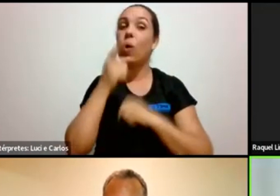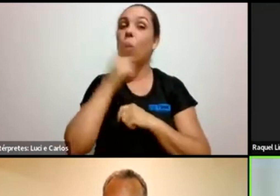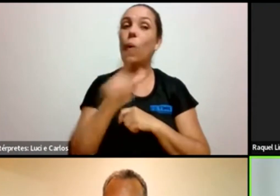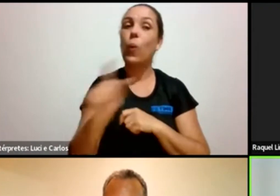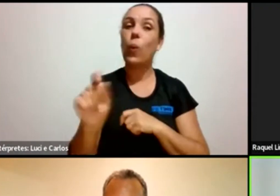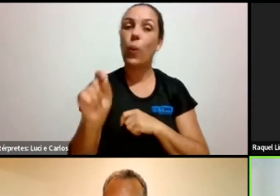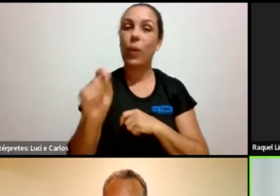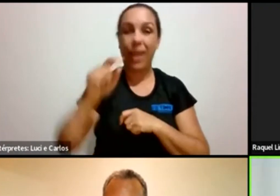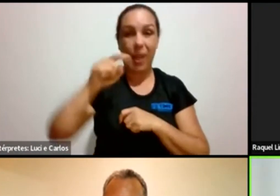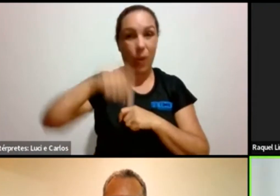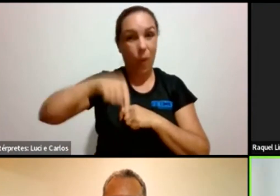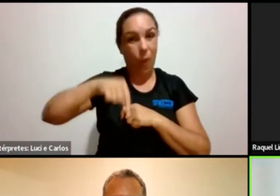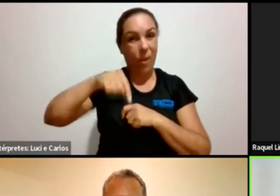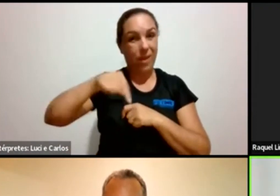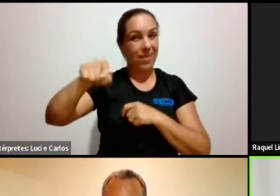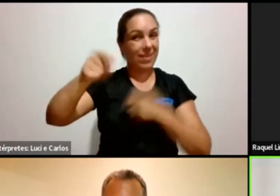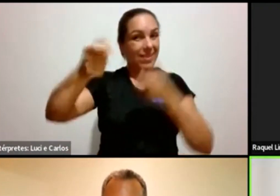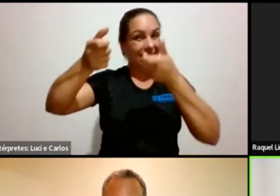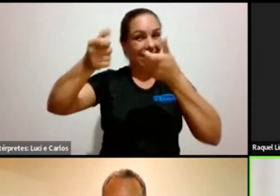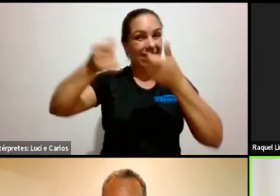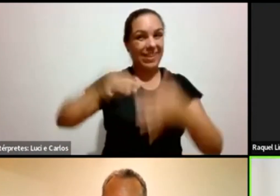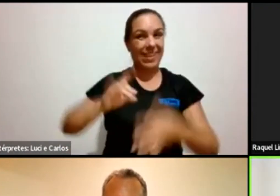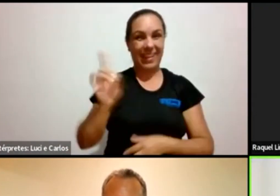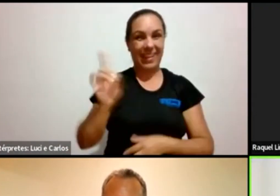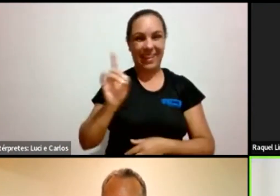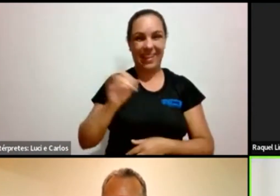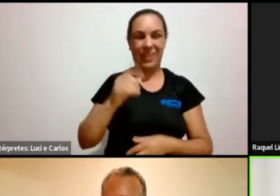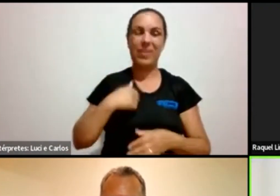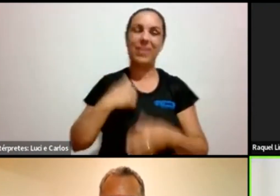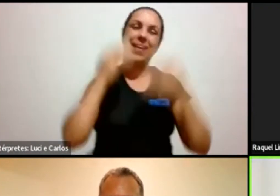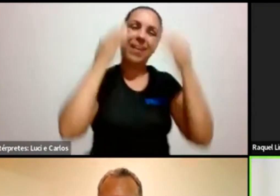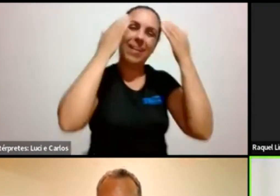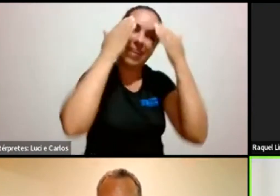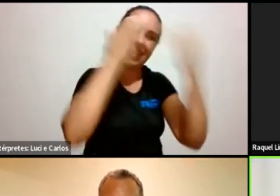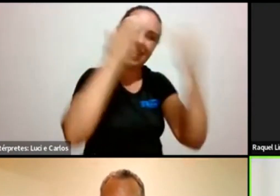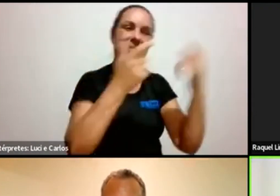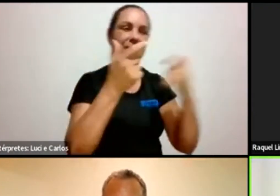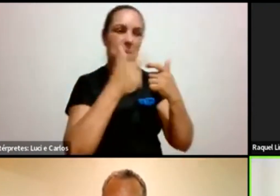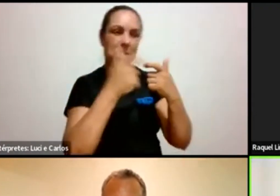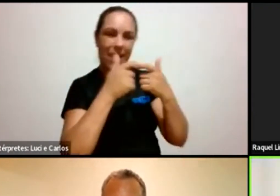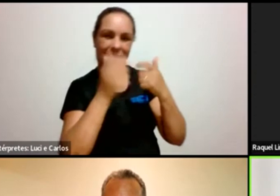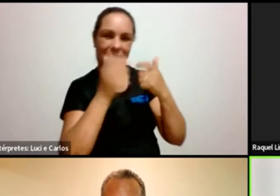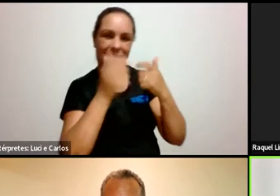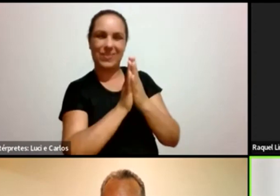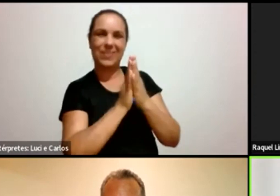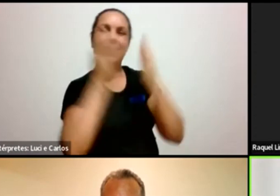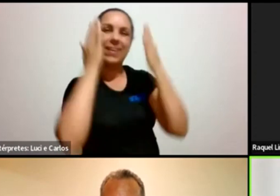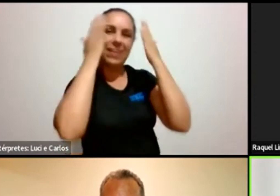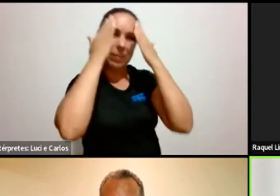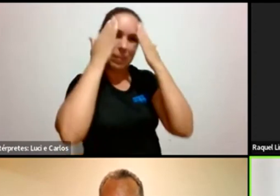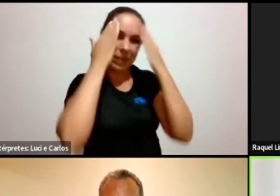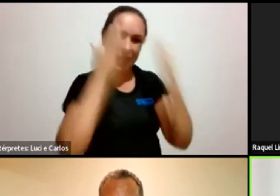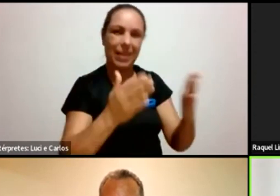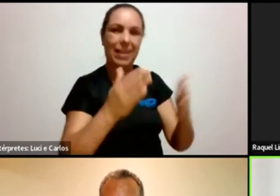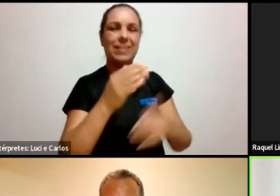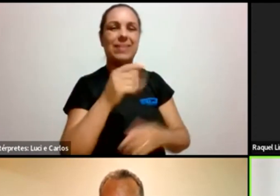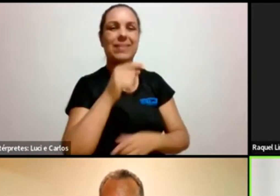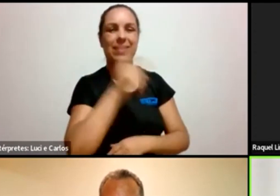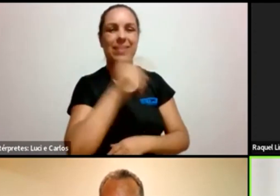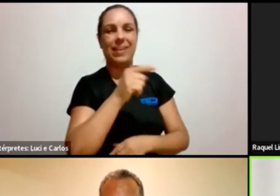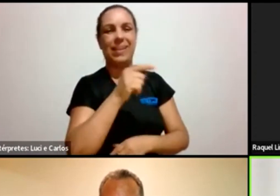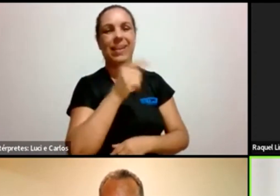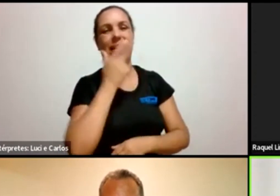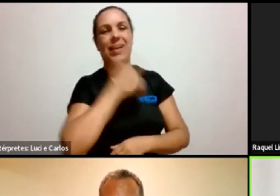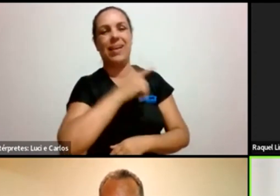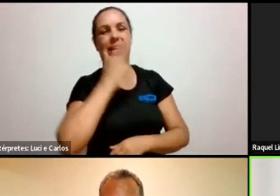não vai poder falar agora. Vou me despedir do Dalton. Agora vai entrar a Cláudia Santinon.